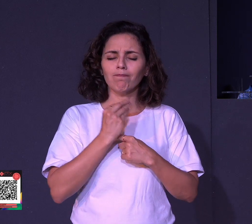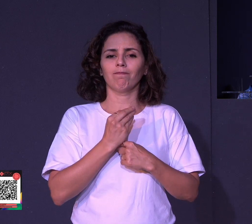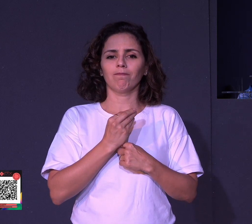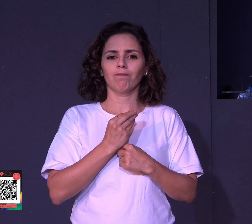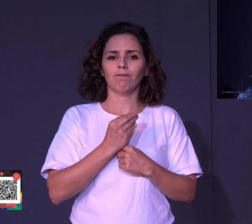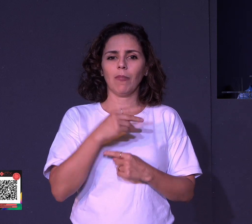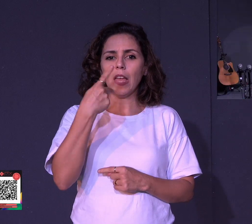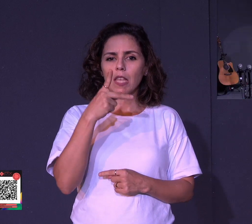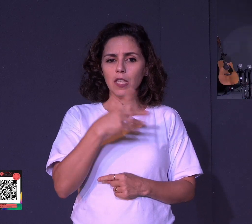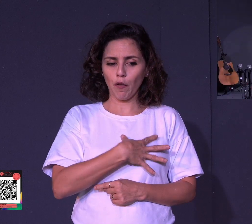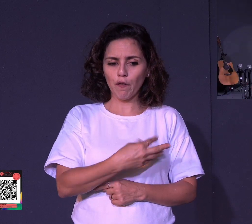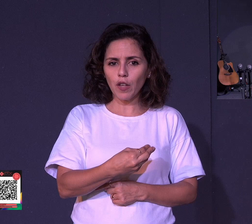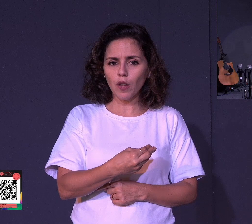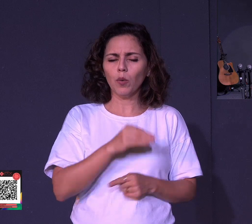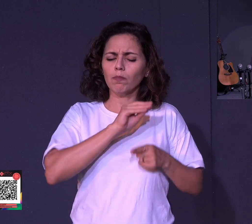Cuidado.